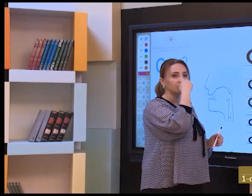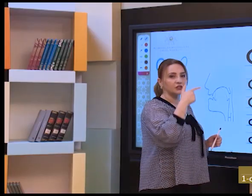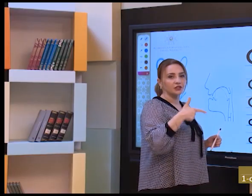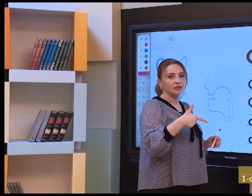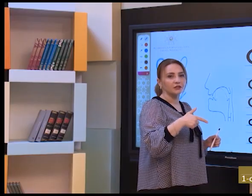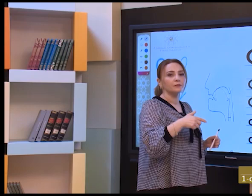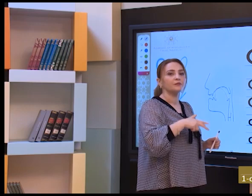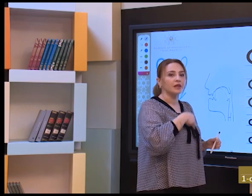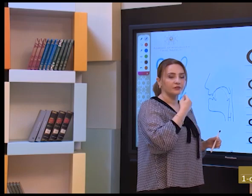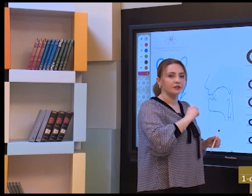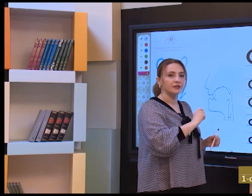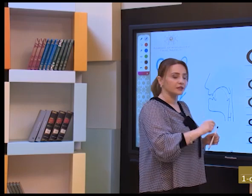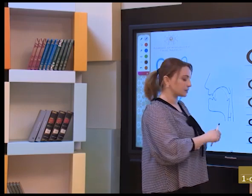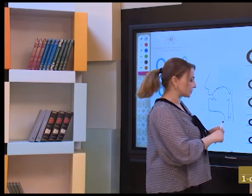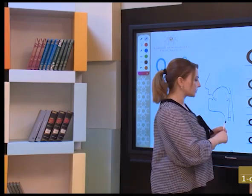Kiçik Q hərfinin yazılışı.